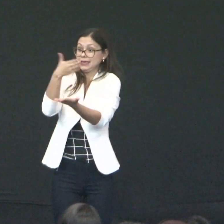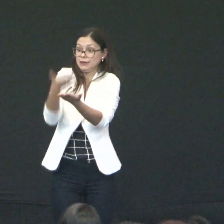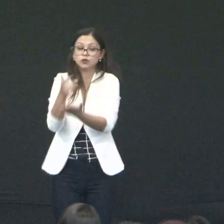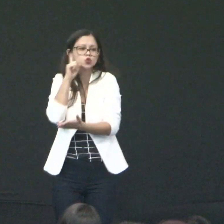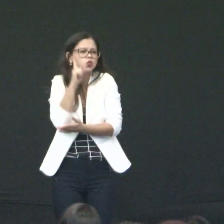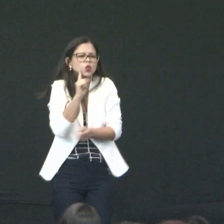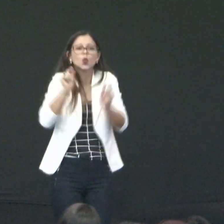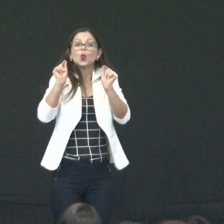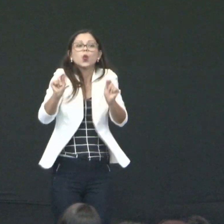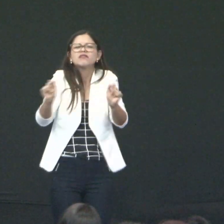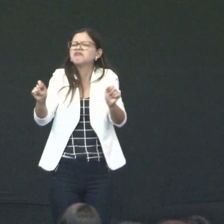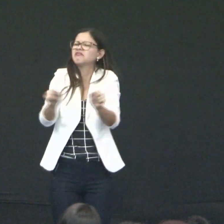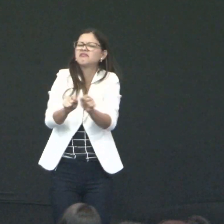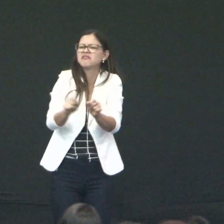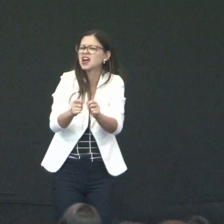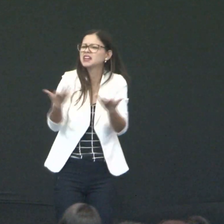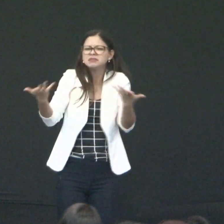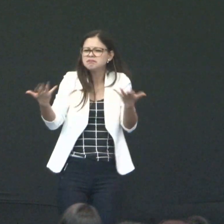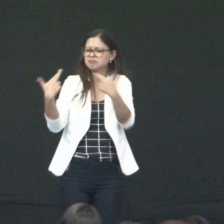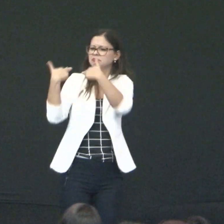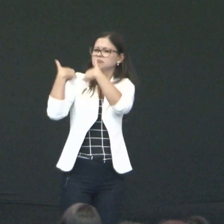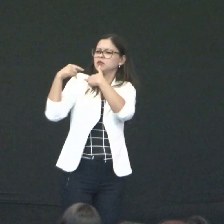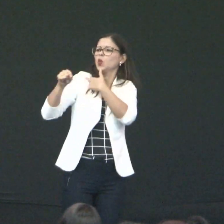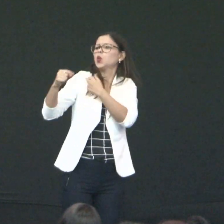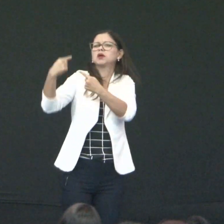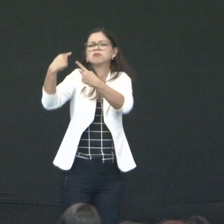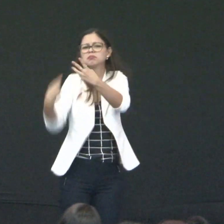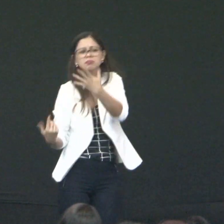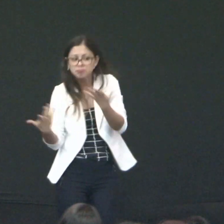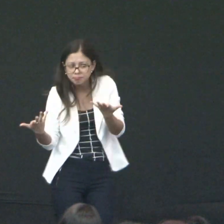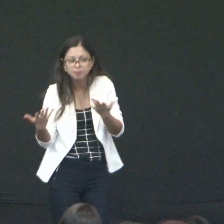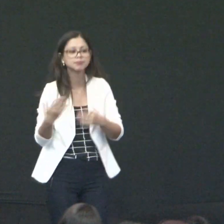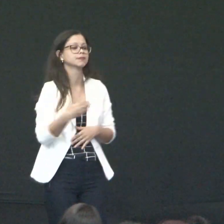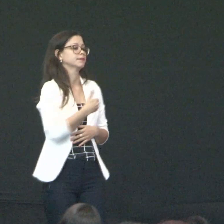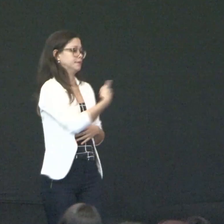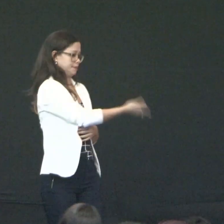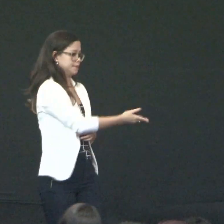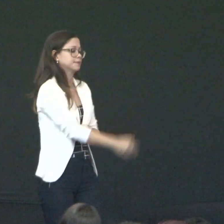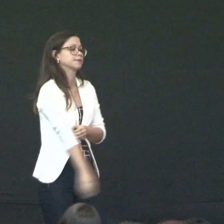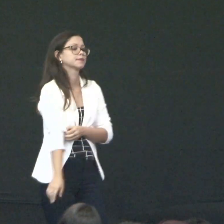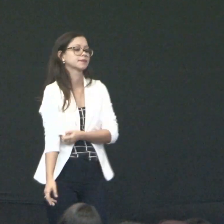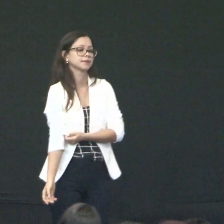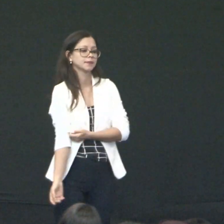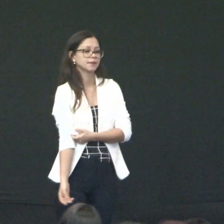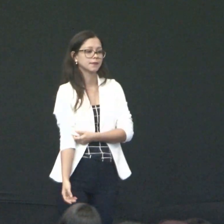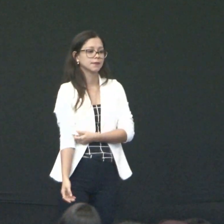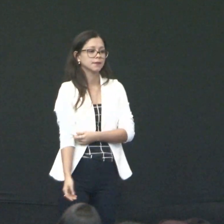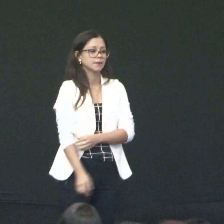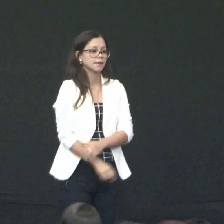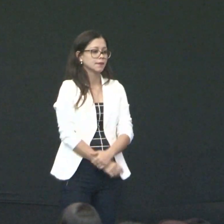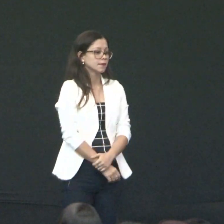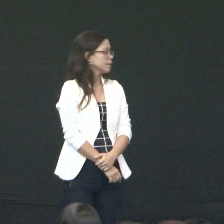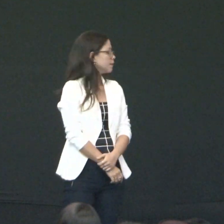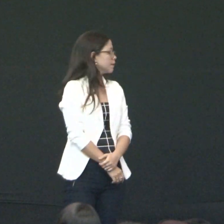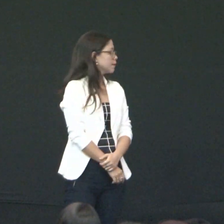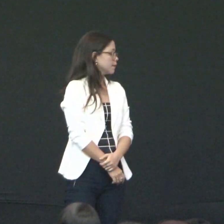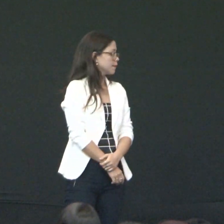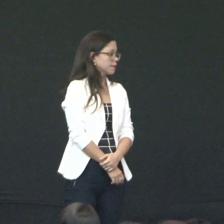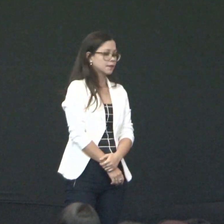E aí surge essa questão. O que faz um intérprete surdo? Qual é a função? Quais são as designações dele nesse processo